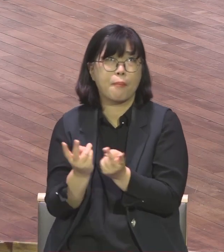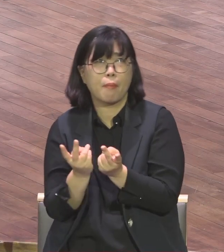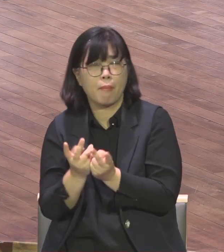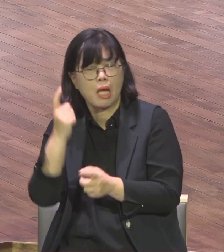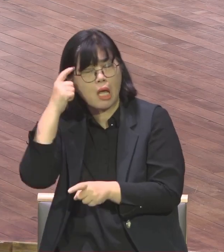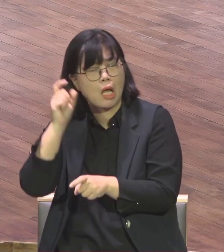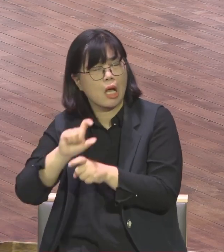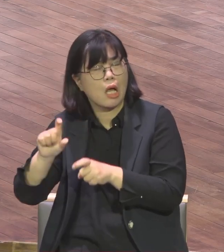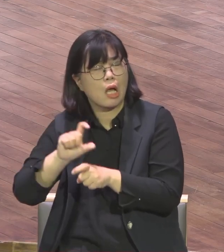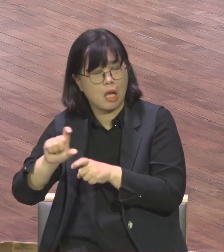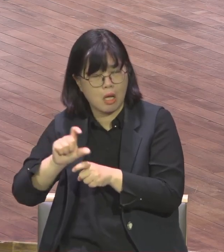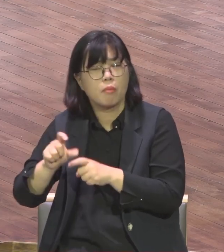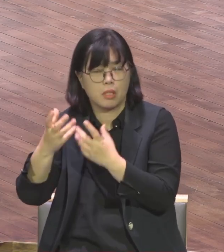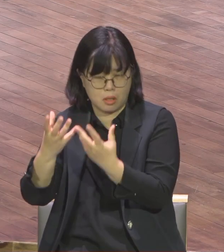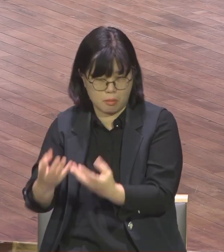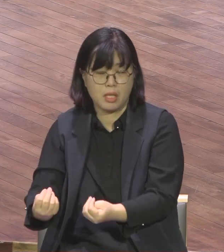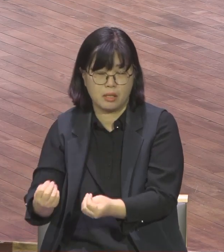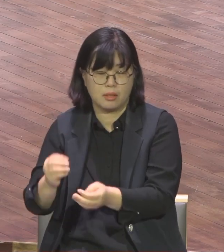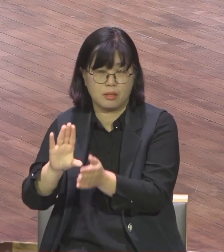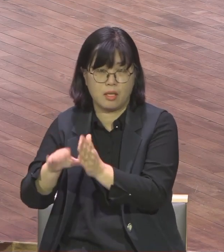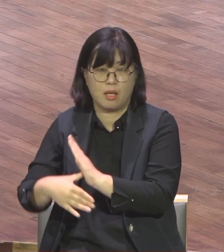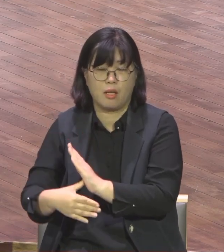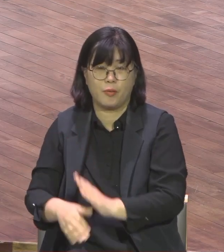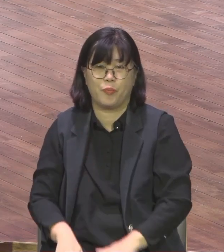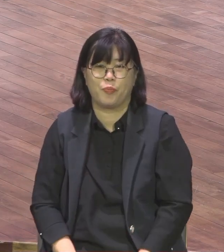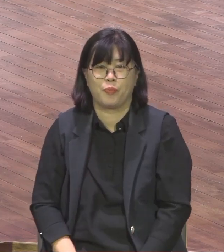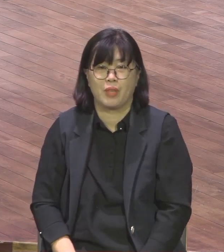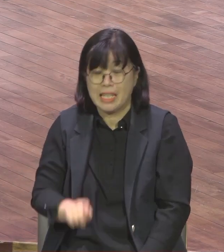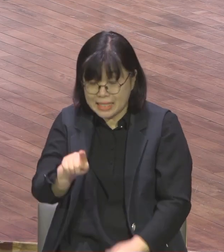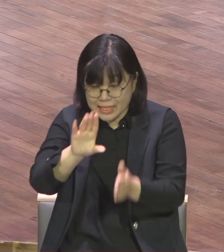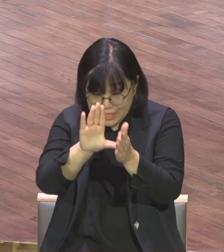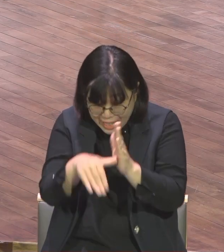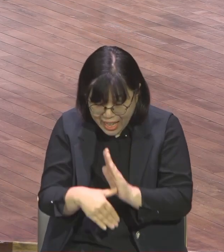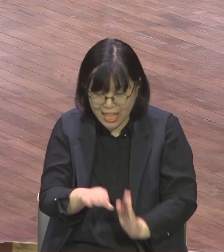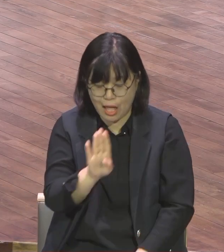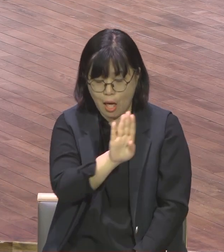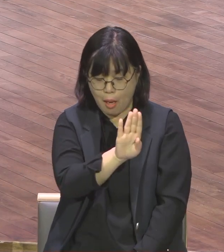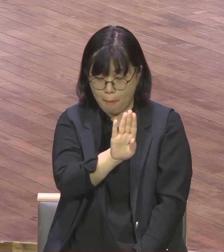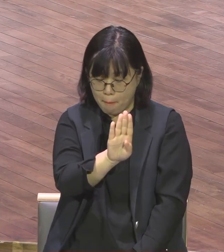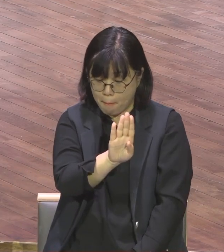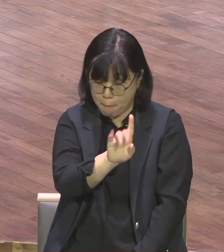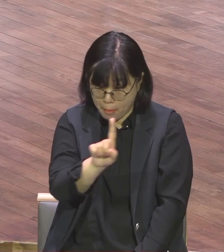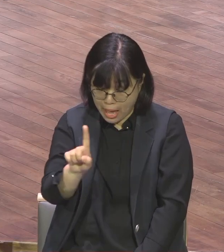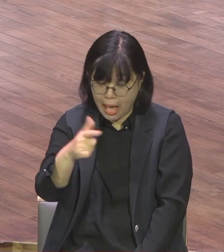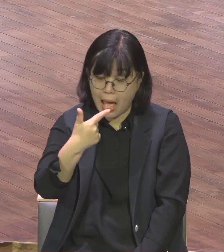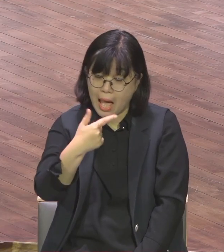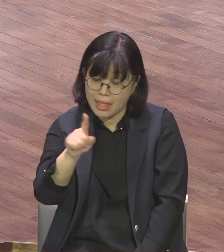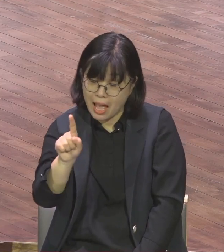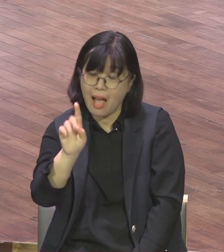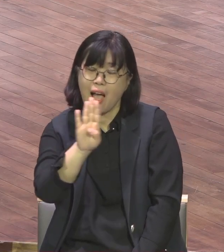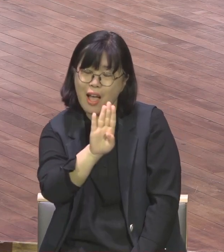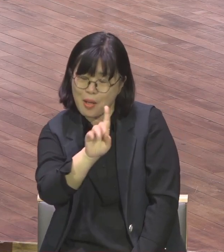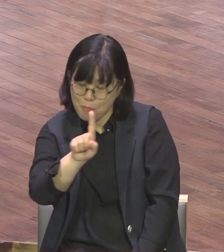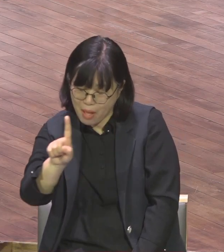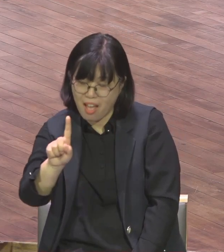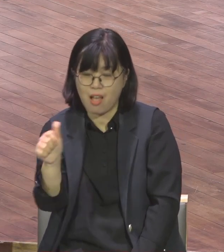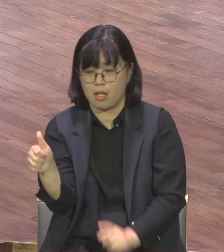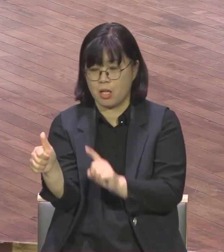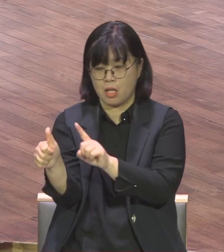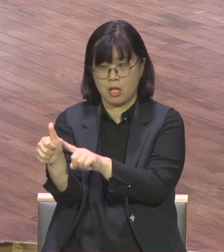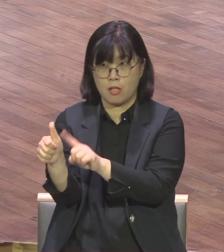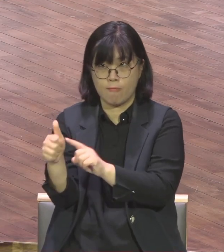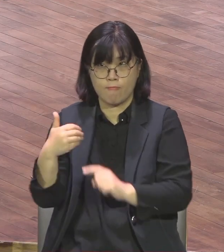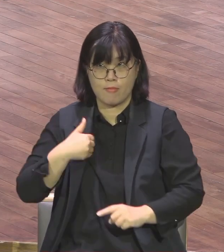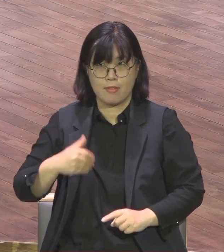4장 36절로 37절에 보면 바나바가 자신의 밭을 팔아가지고 그 값을 사도들 앞에 발